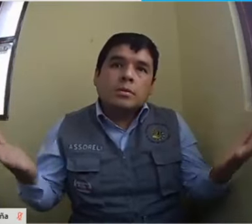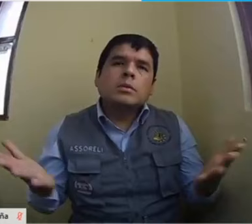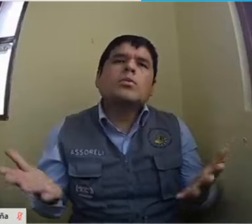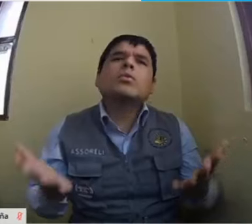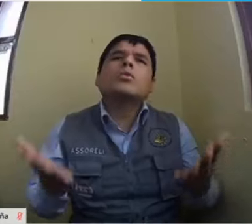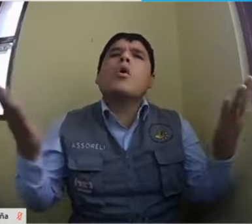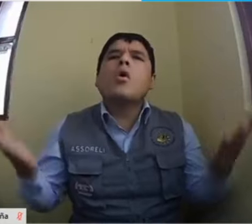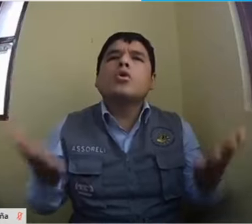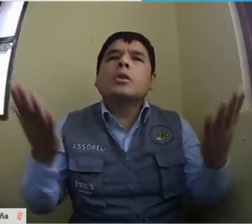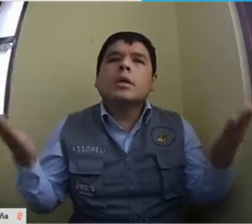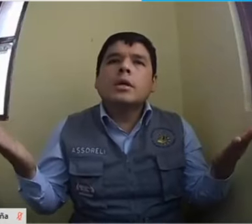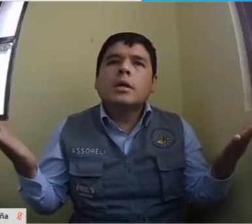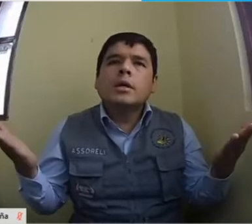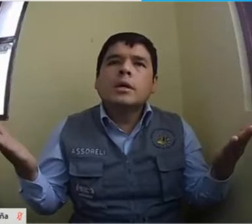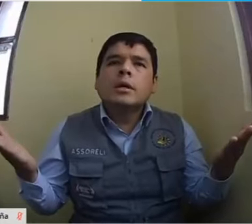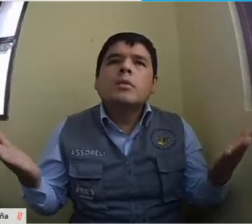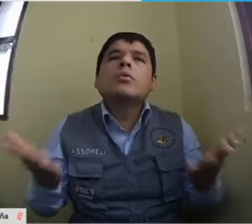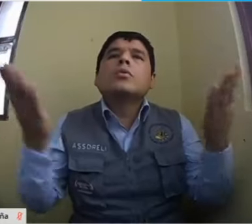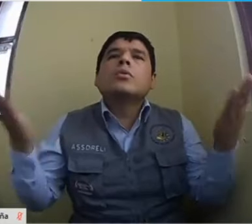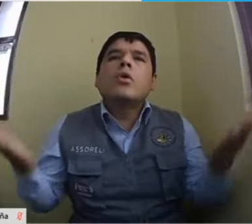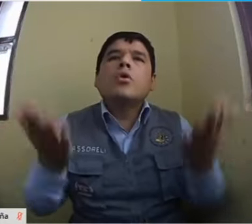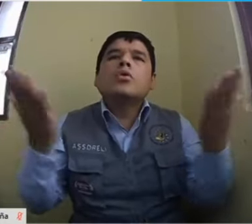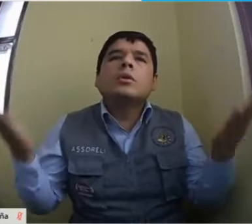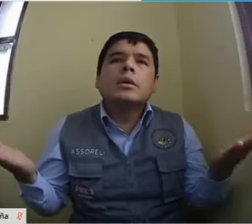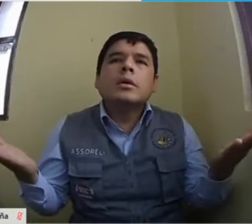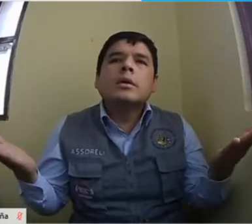Con ese movimiento de las palmas. ¿Dónde? ¿Dónde está?